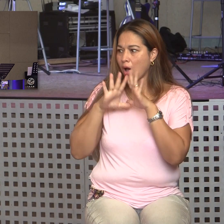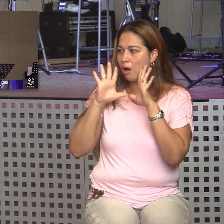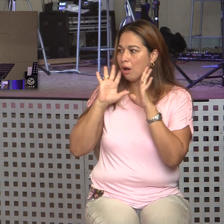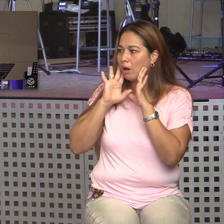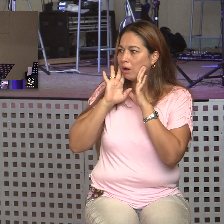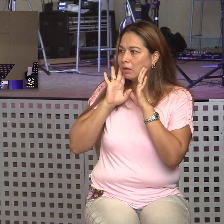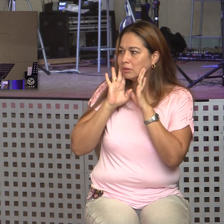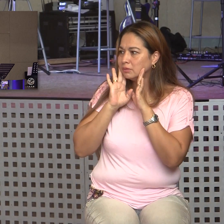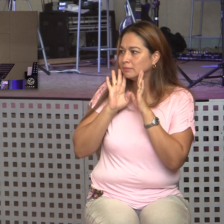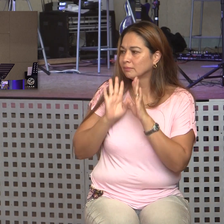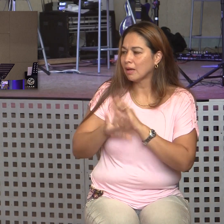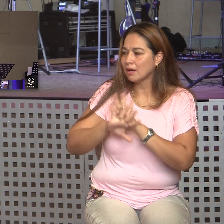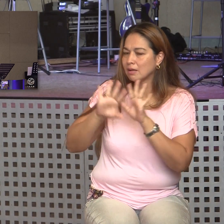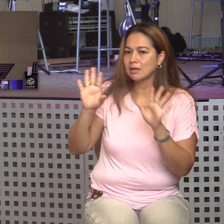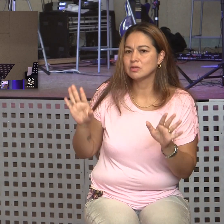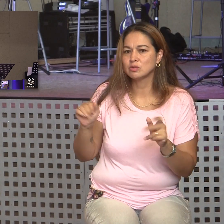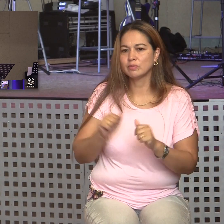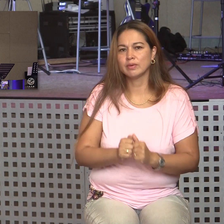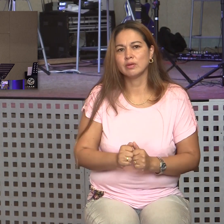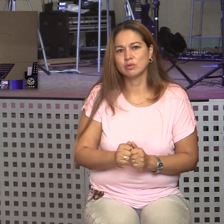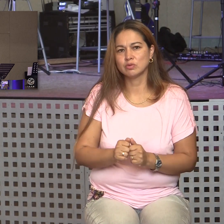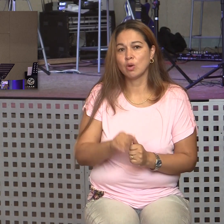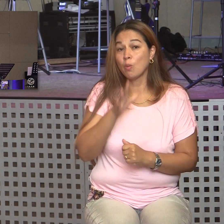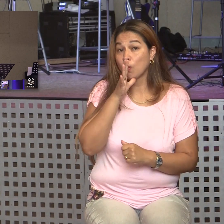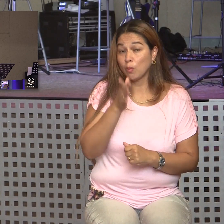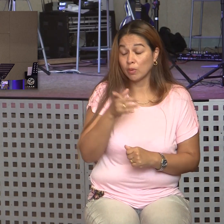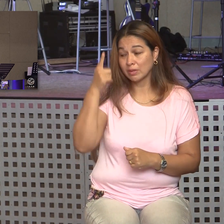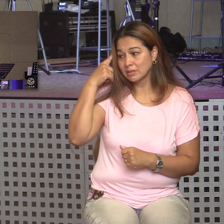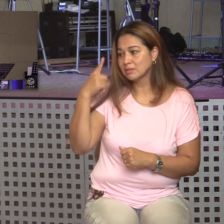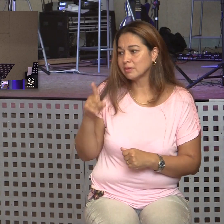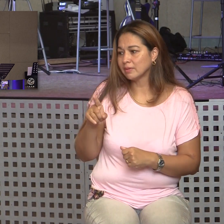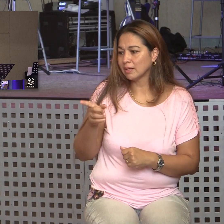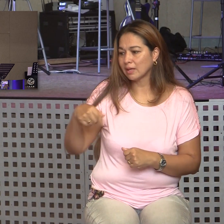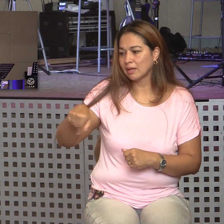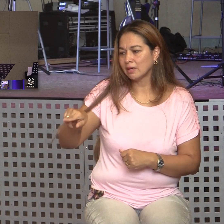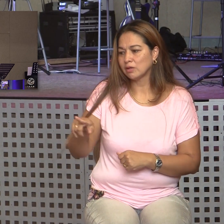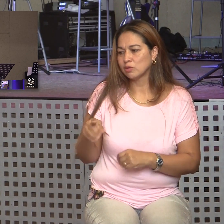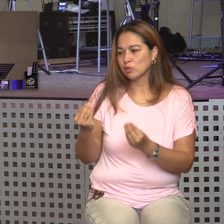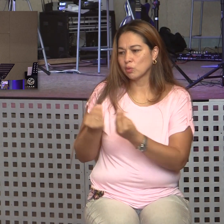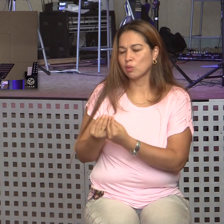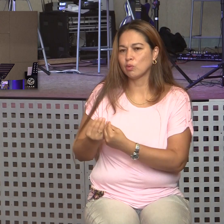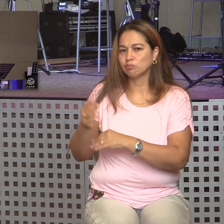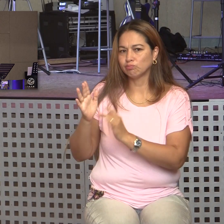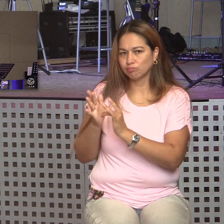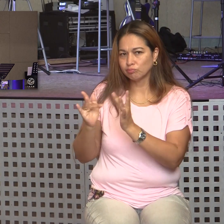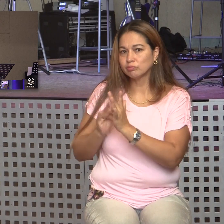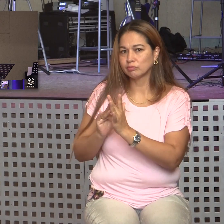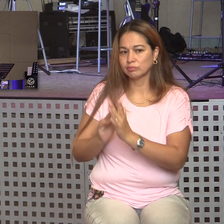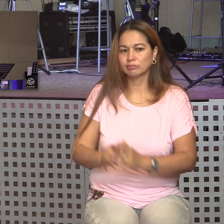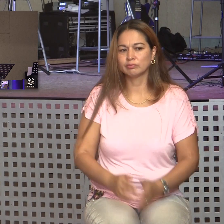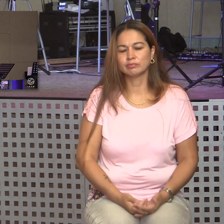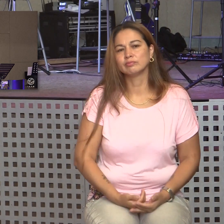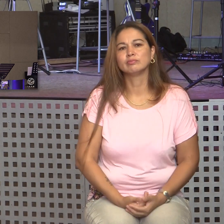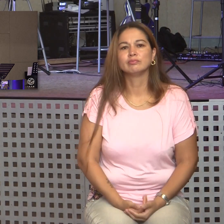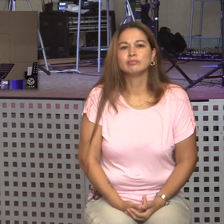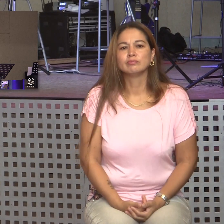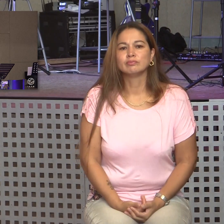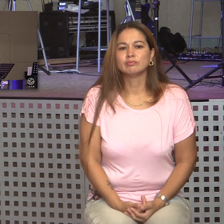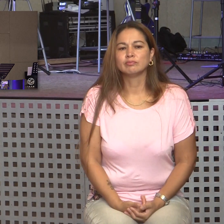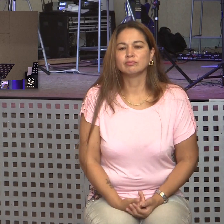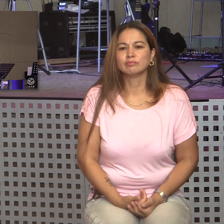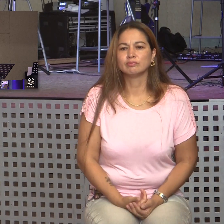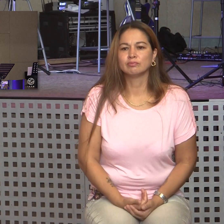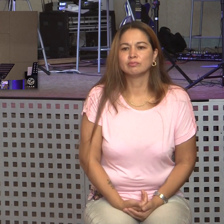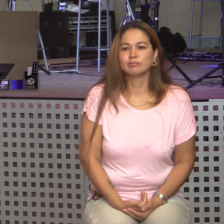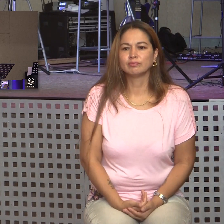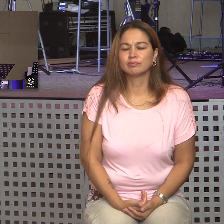reconocían que habían estado con Jesús. Esa es la parte importante, que la gente reconozca